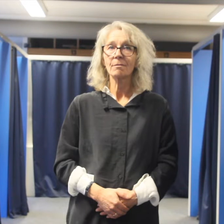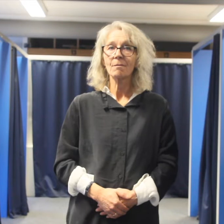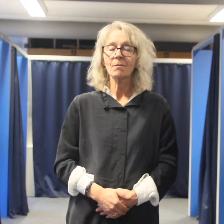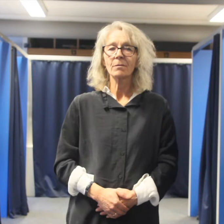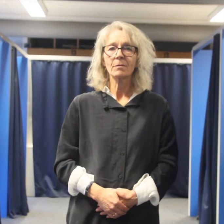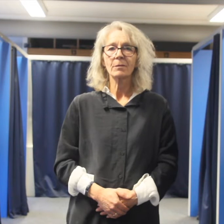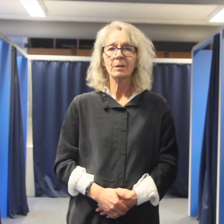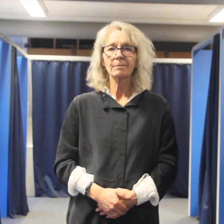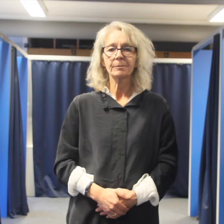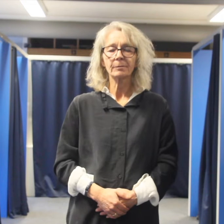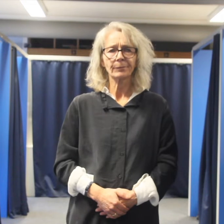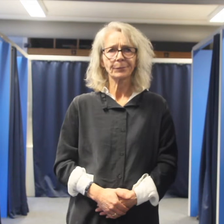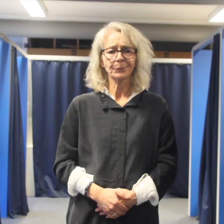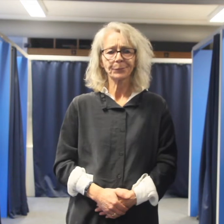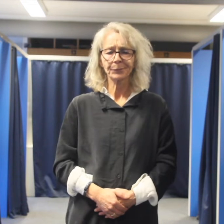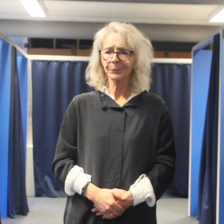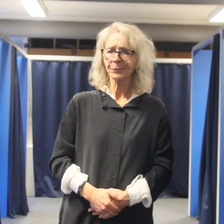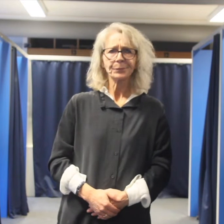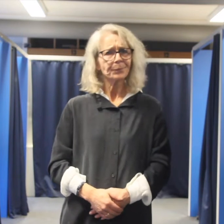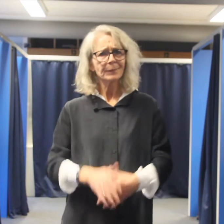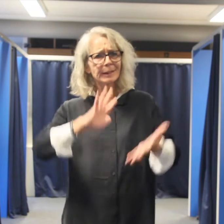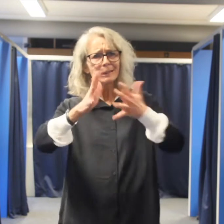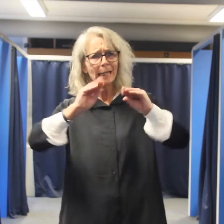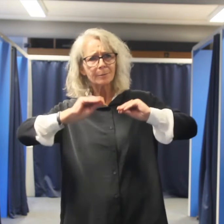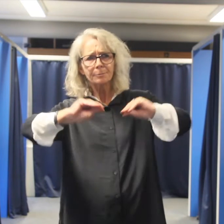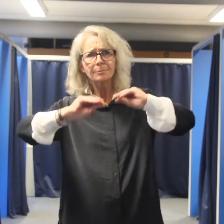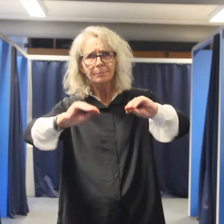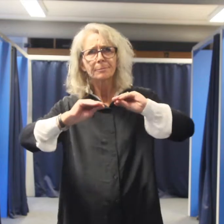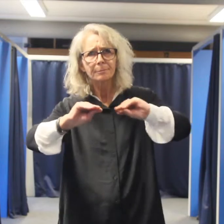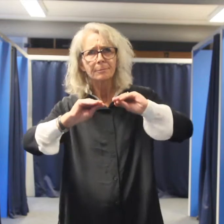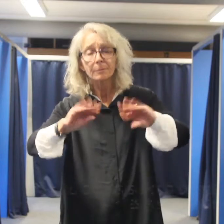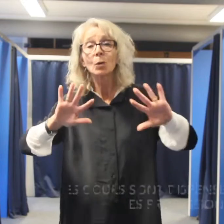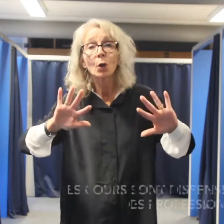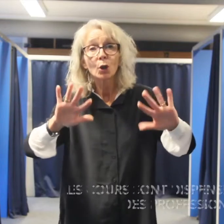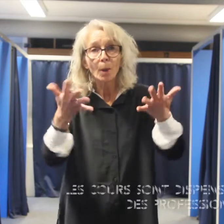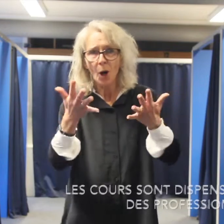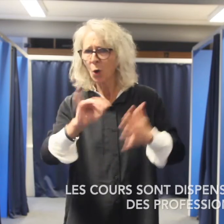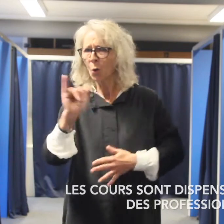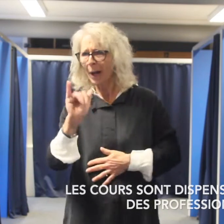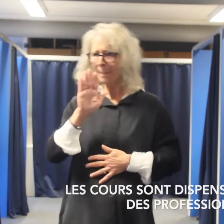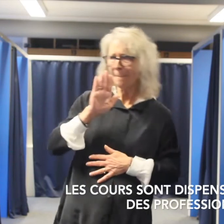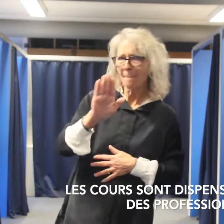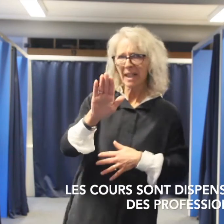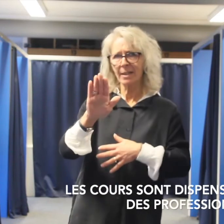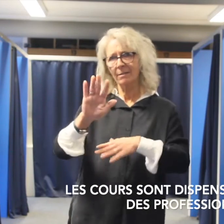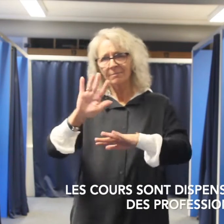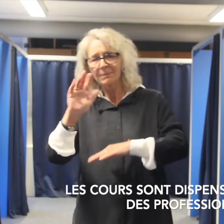Comment sont donnés ces cours et quelle est leur spécificité? Alors les cours sont dispensés par des professionnels